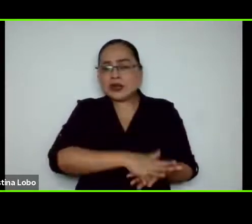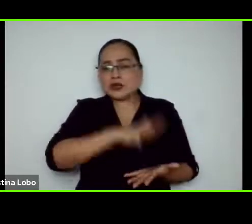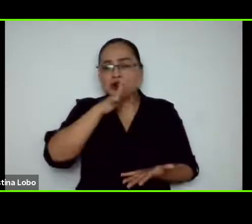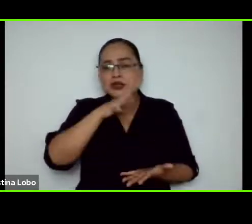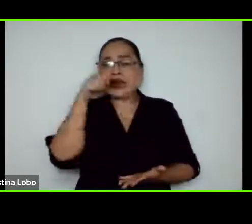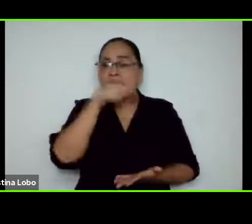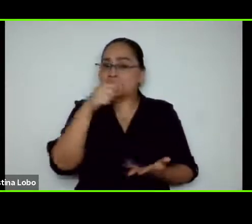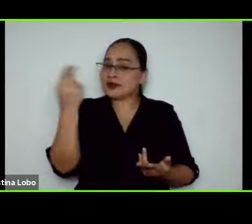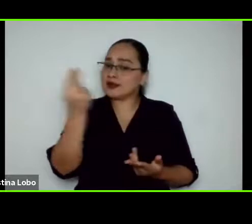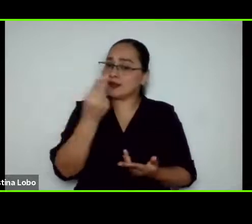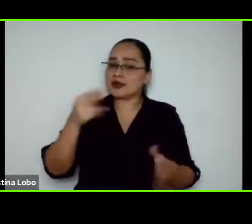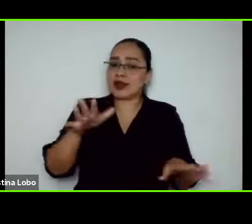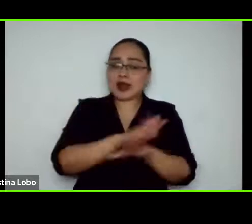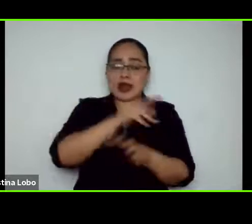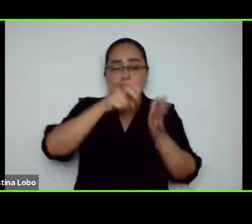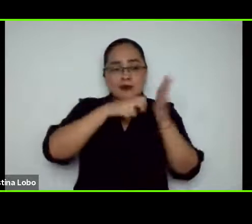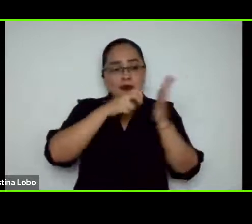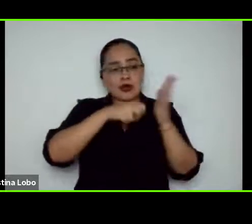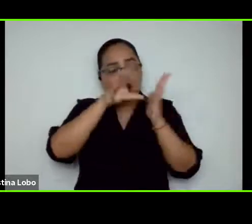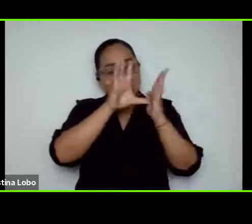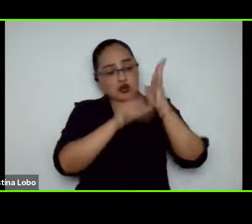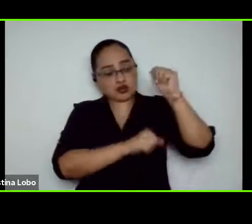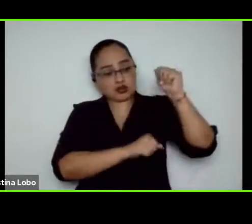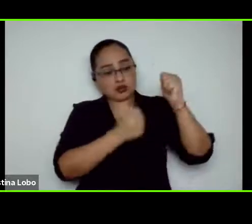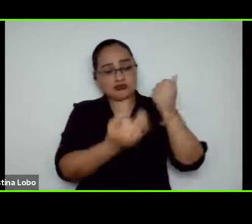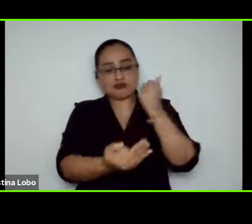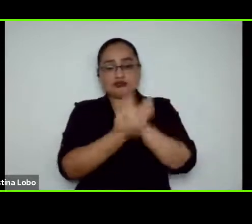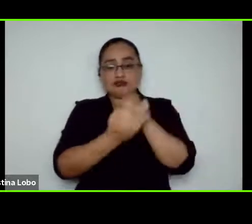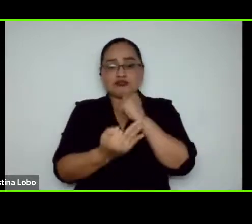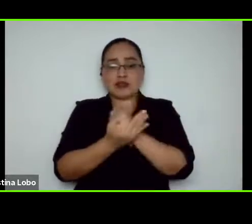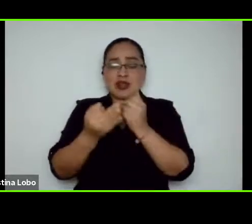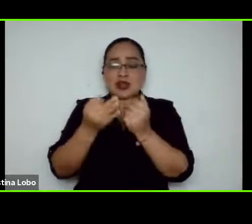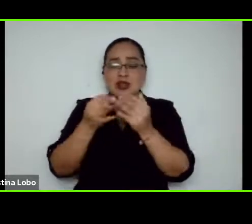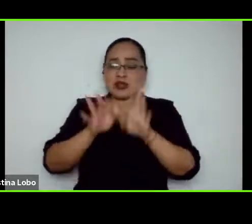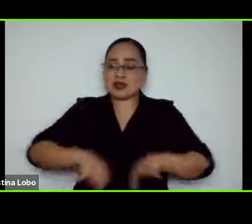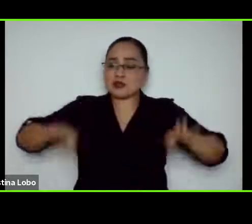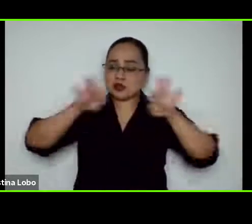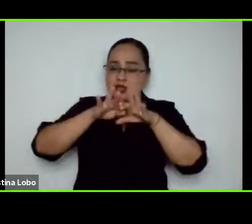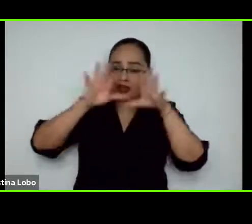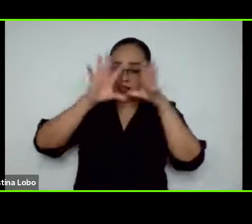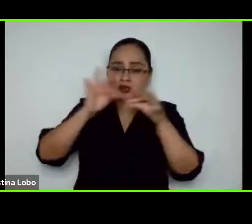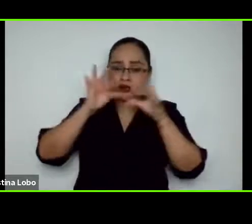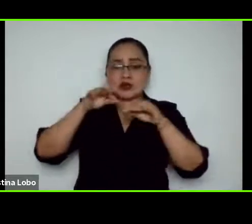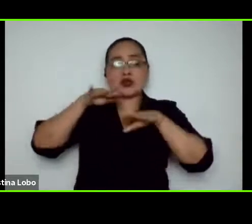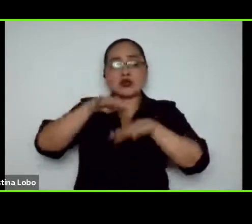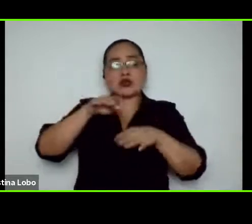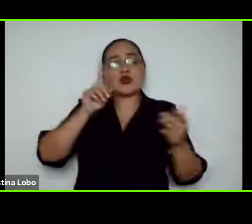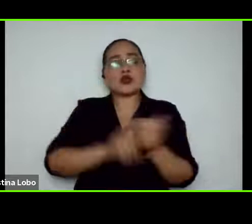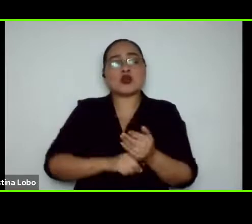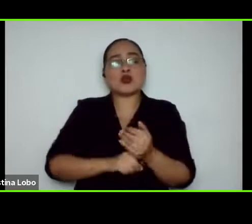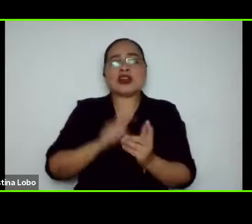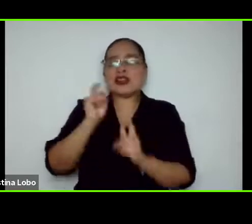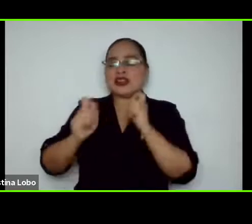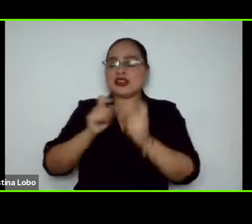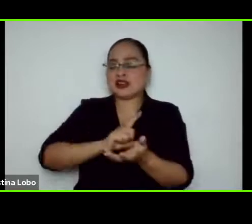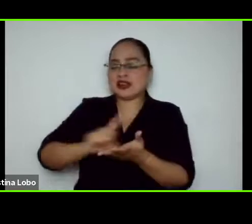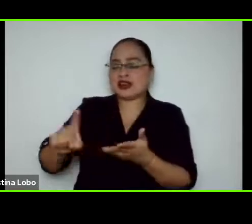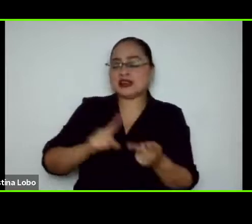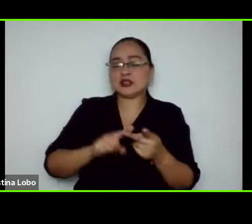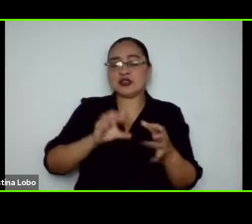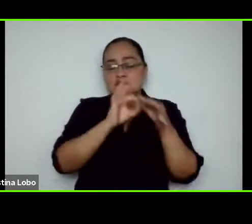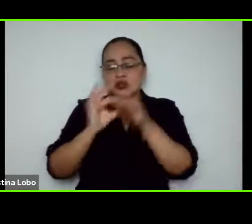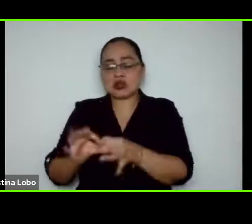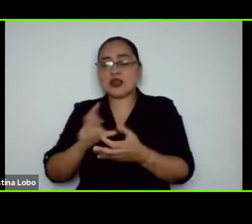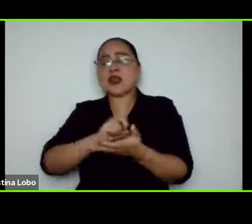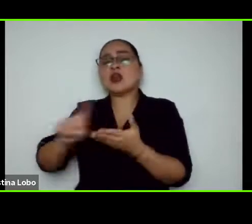reforma constitucional que nos dijera de la importancia de principios de interpretación de los derechos, de aplicación de los